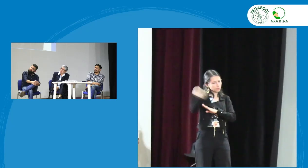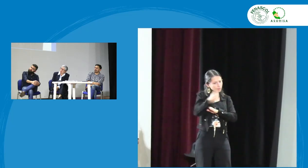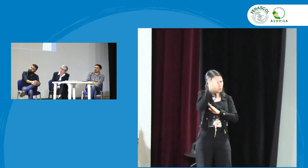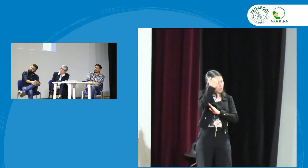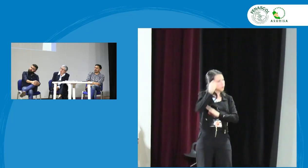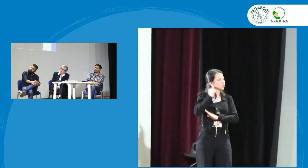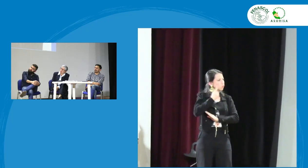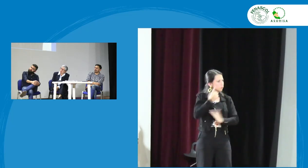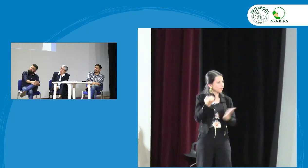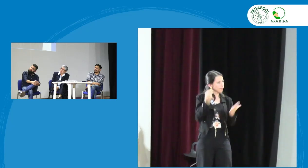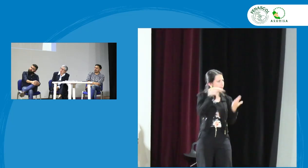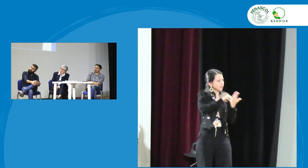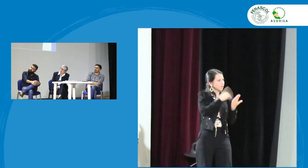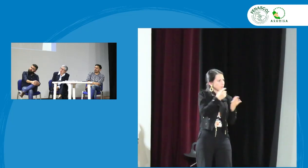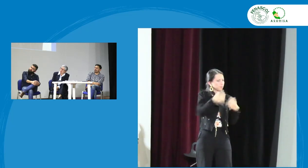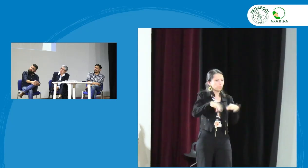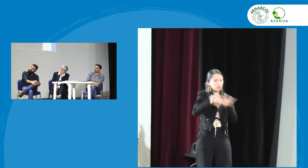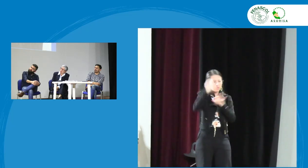es